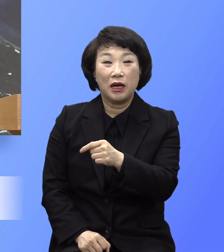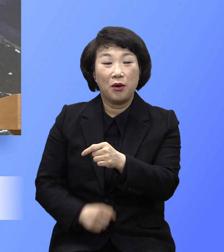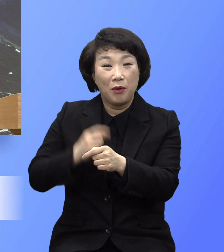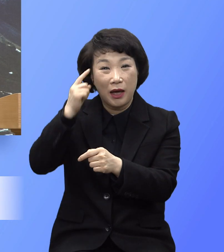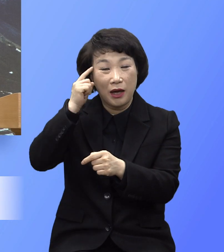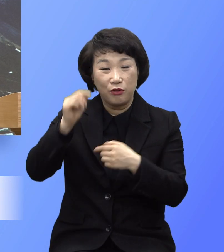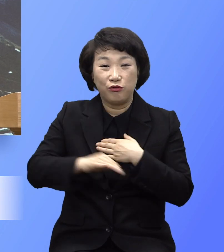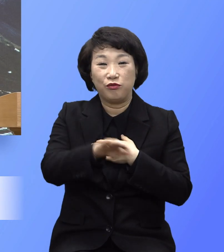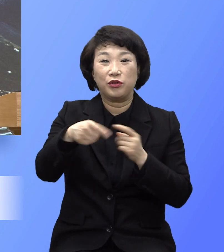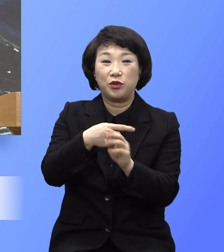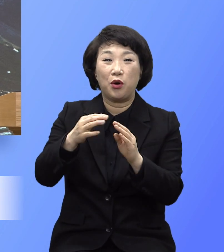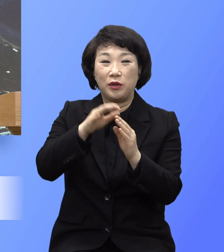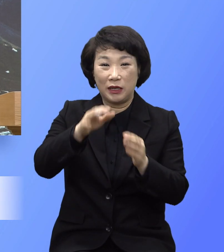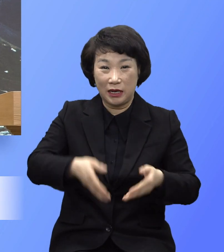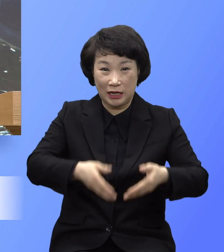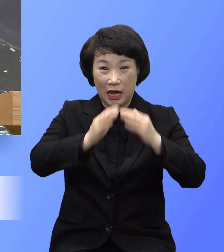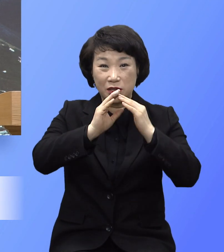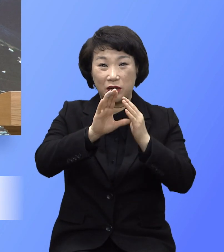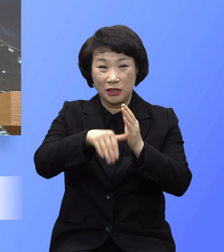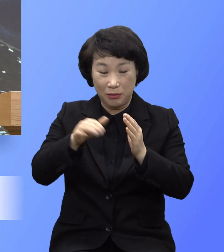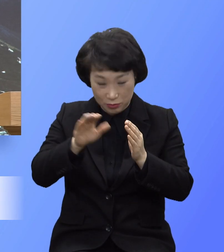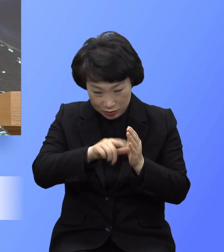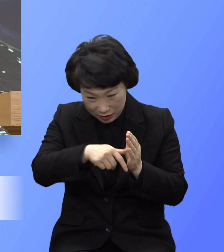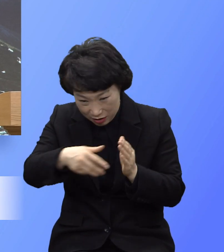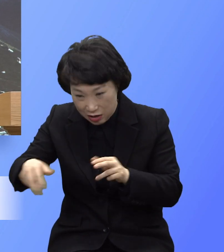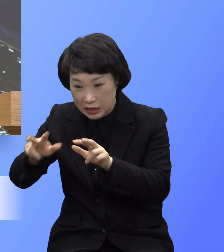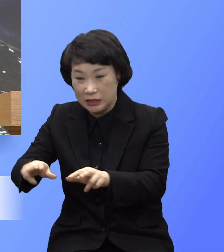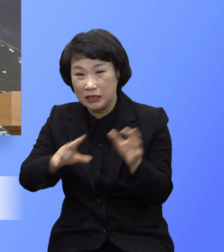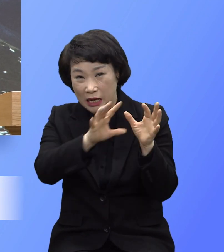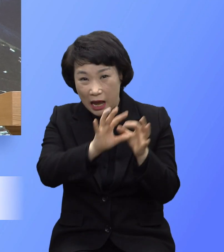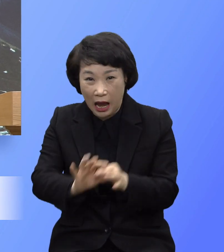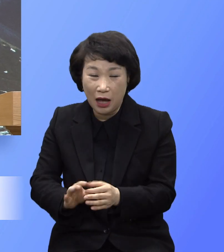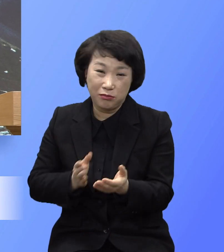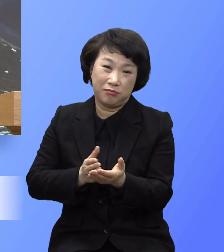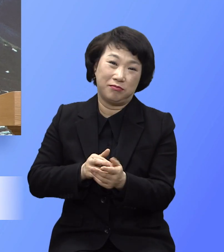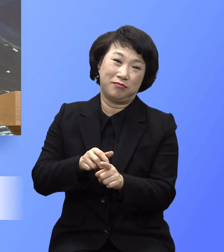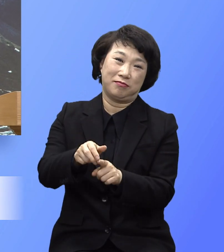이것이 우리 교회가 개척교회 또 지금까지